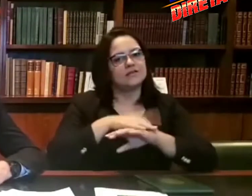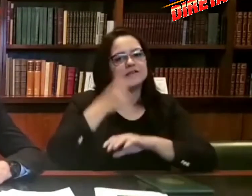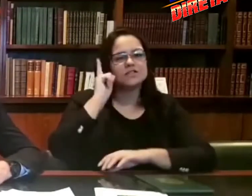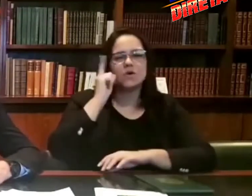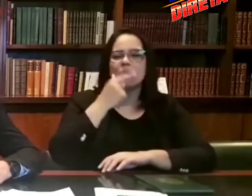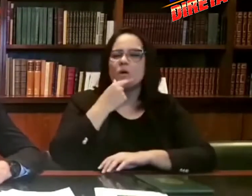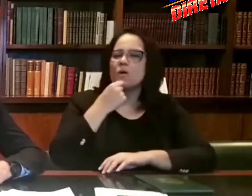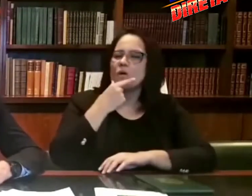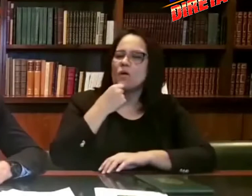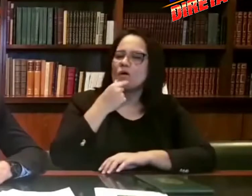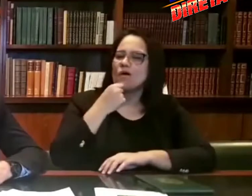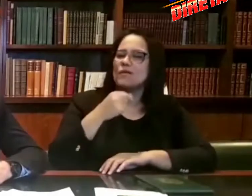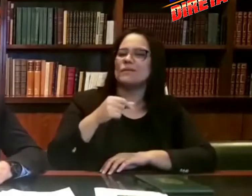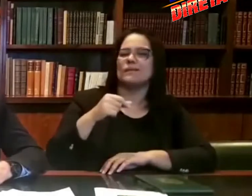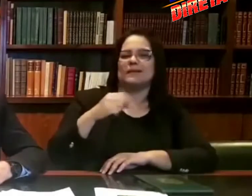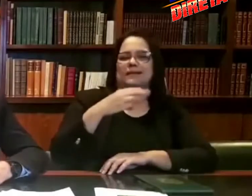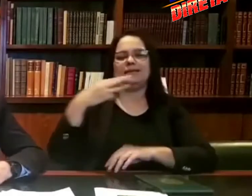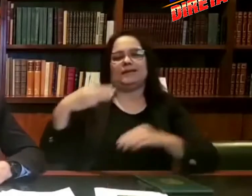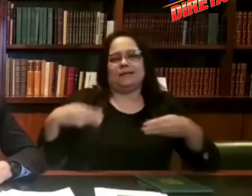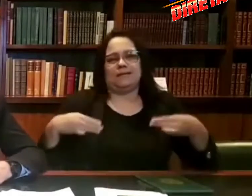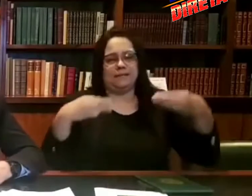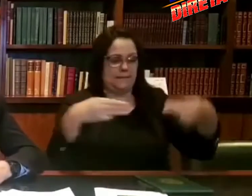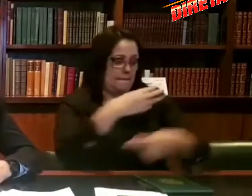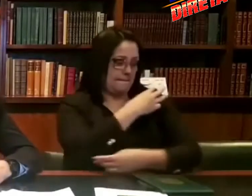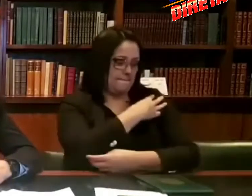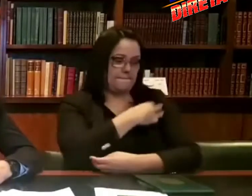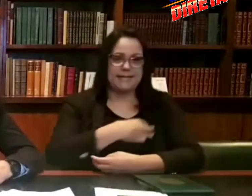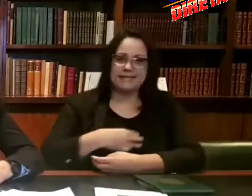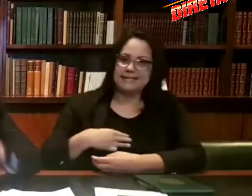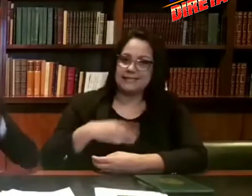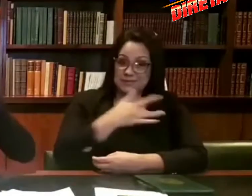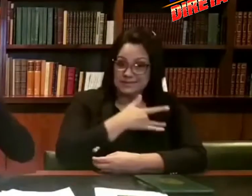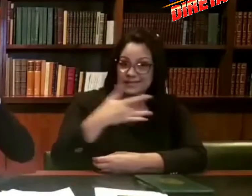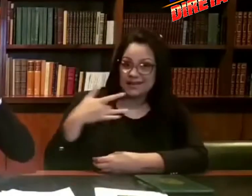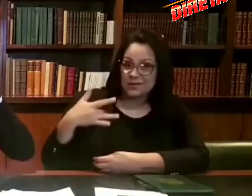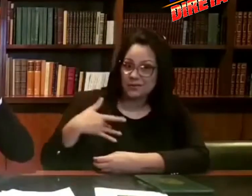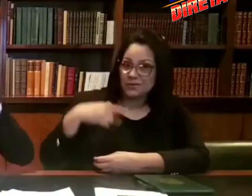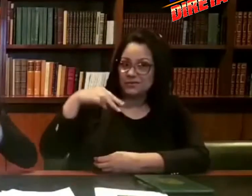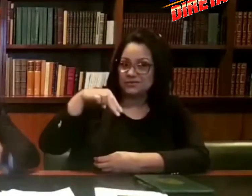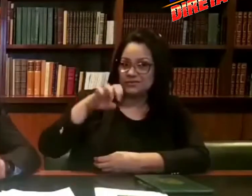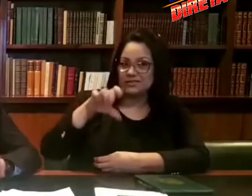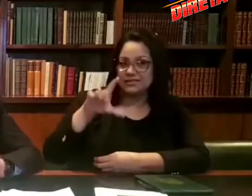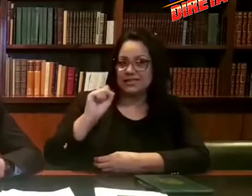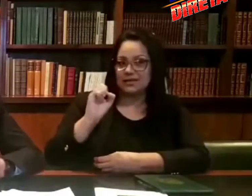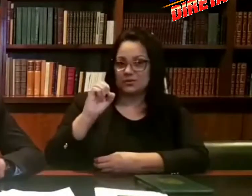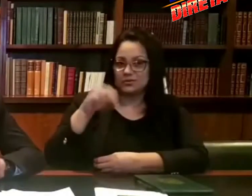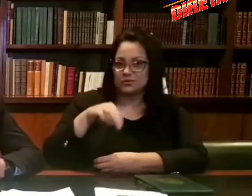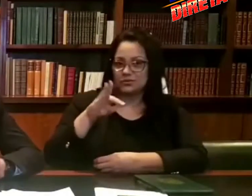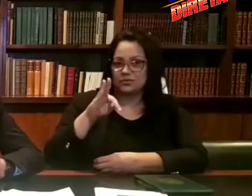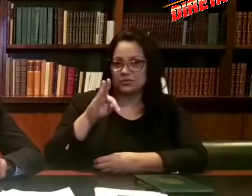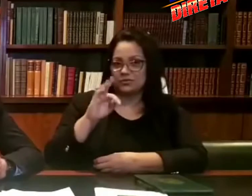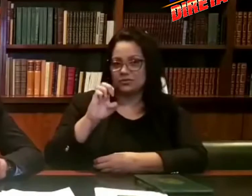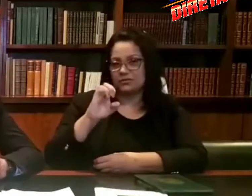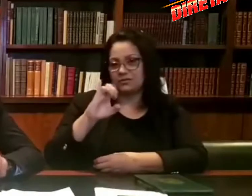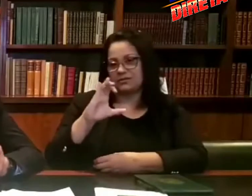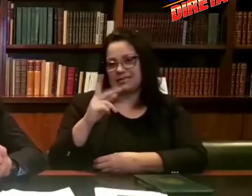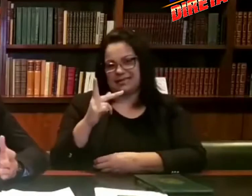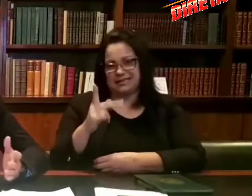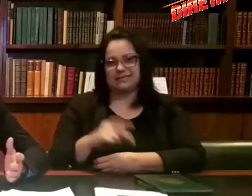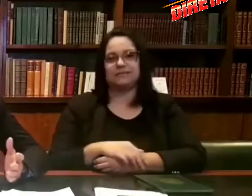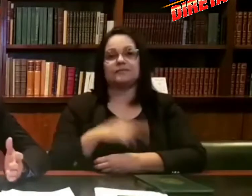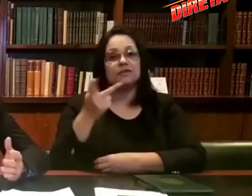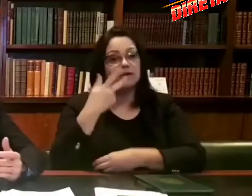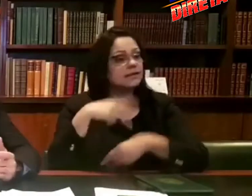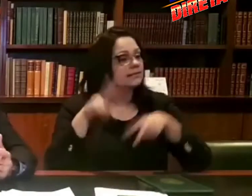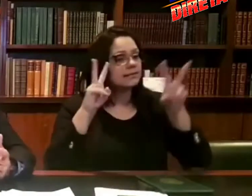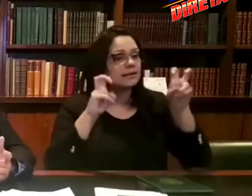Peixe, né? Tá? O Nelson Teixe, falei para ele que o Conselho